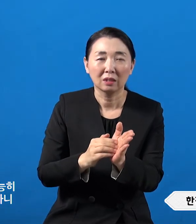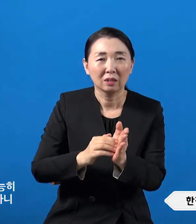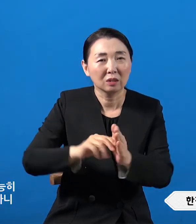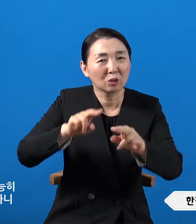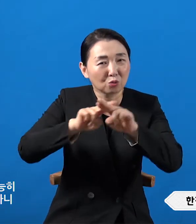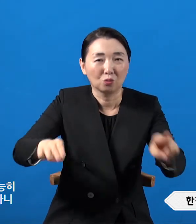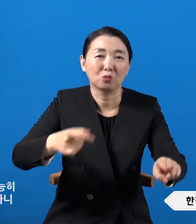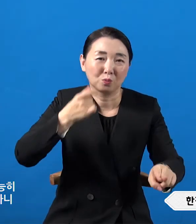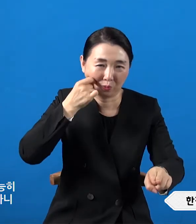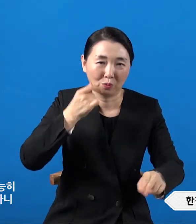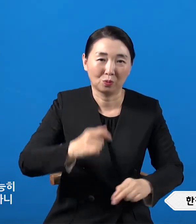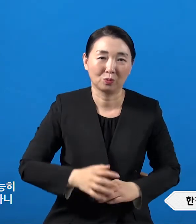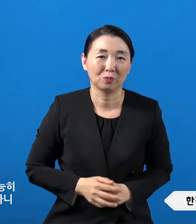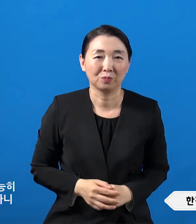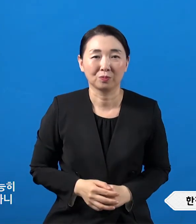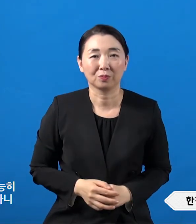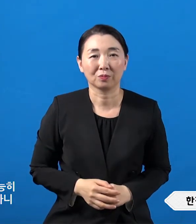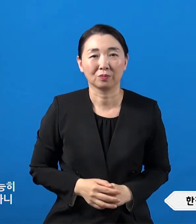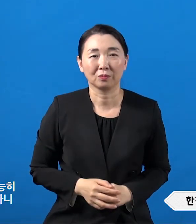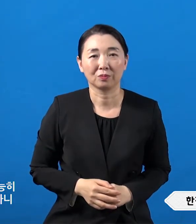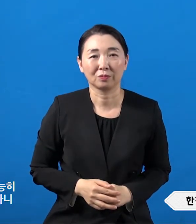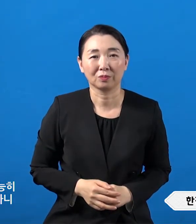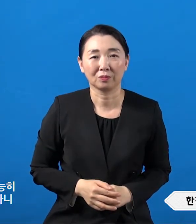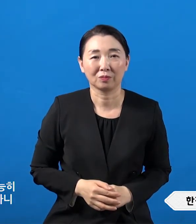돌이키지 못하리로다 하니.